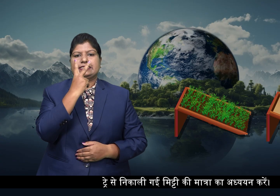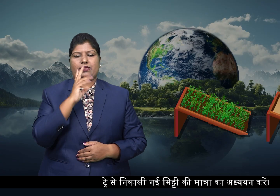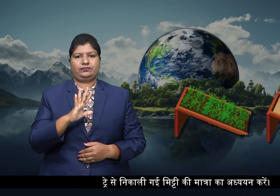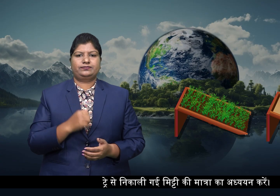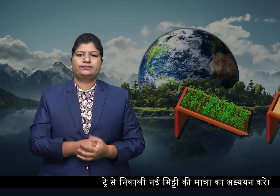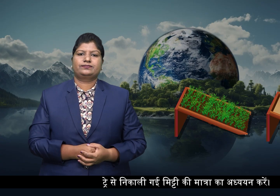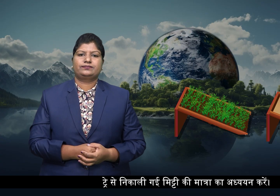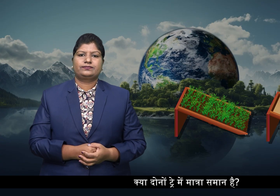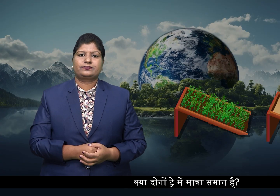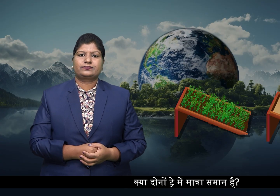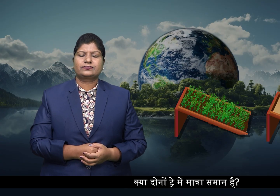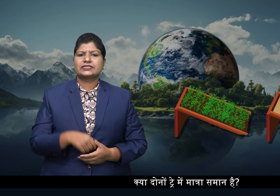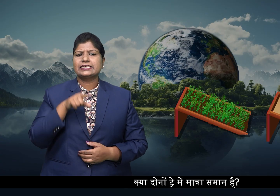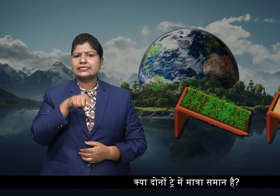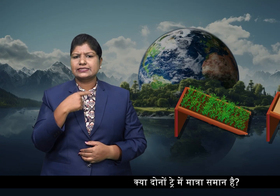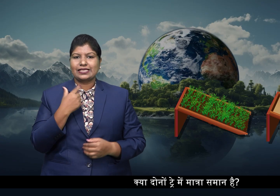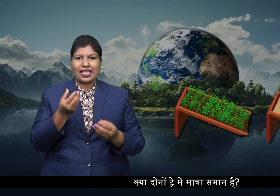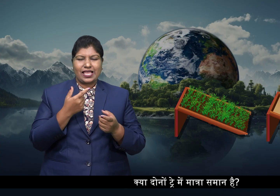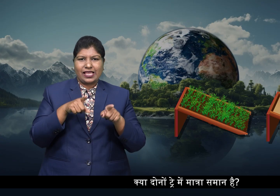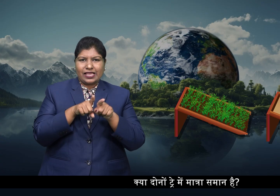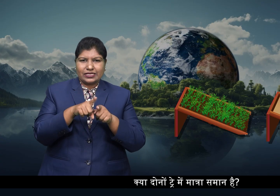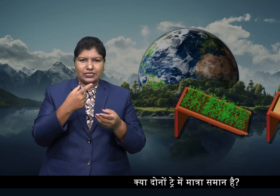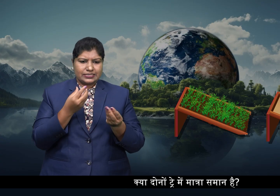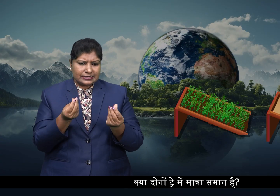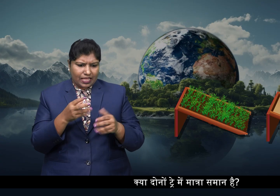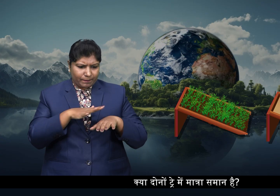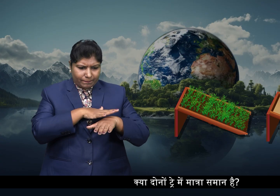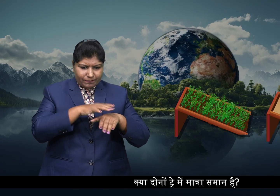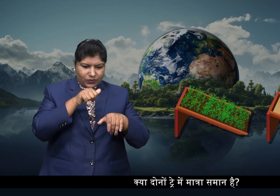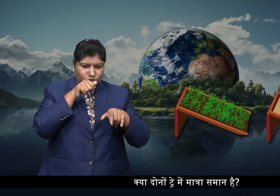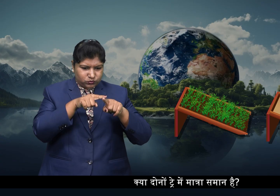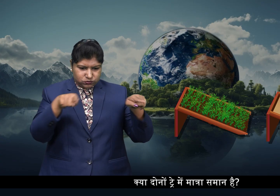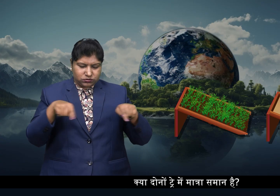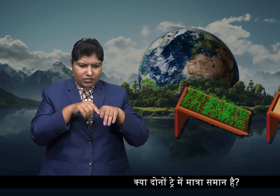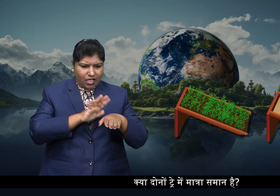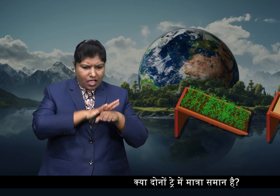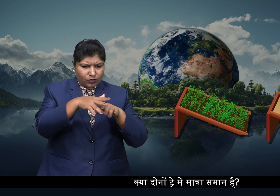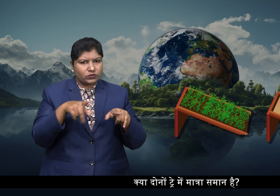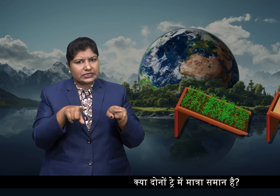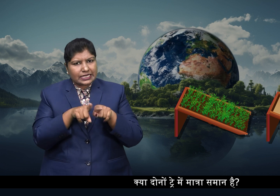क्या दोनों ट्रे में मात्रा समान है?